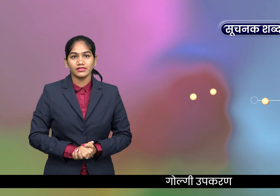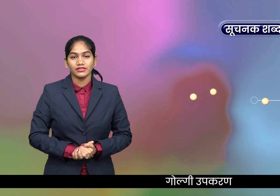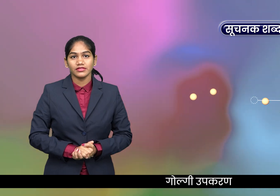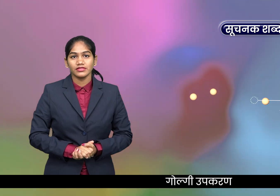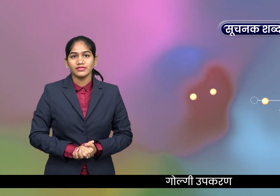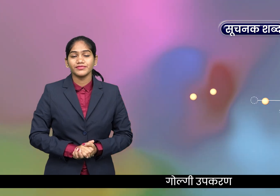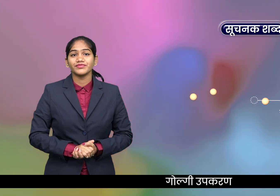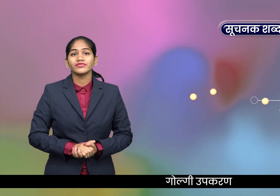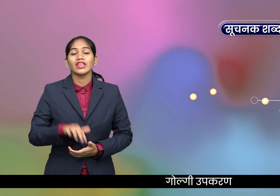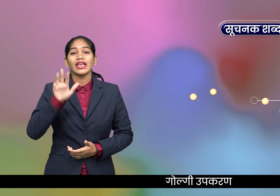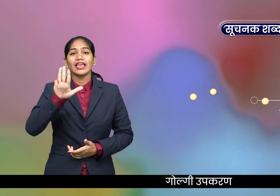गोल्गी उपकरण,